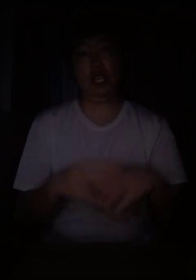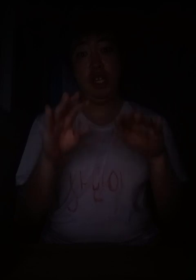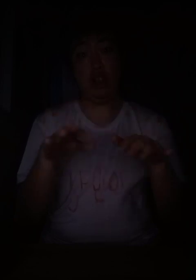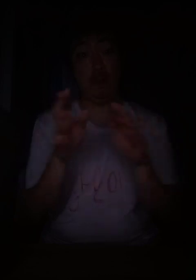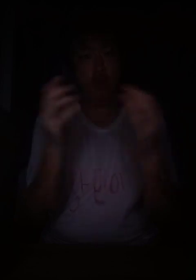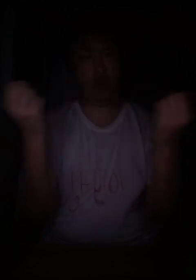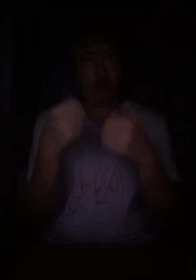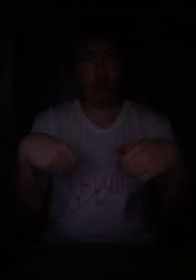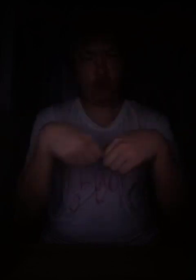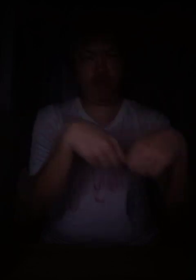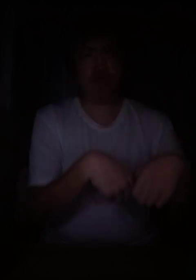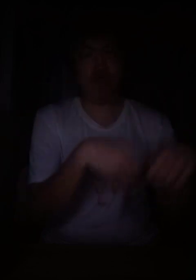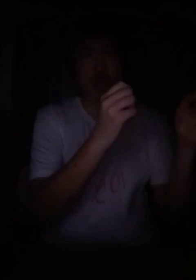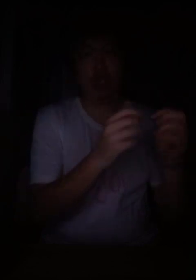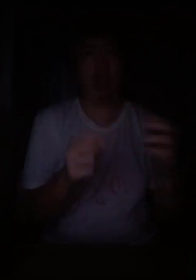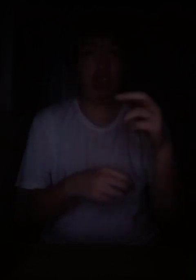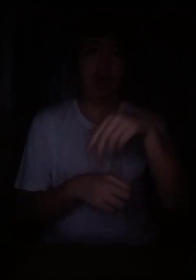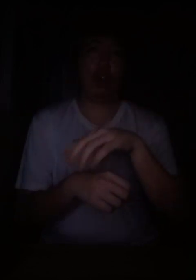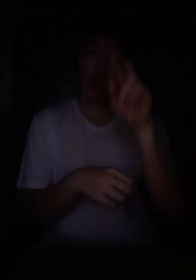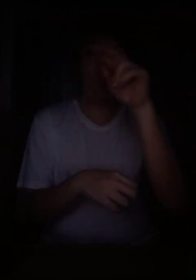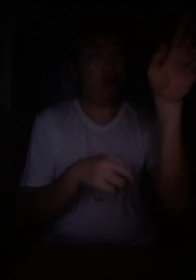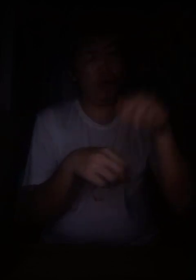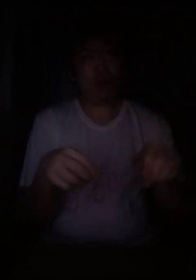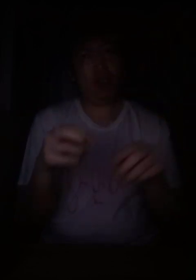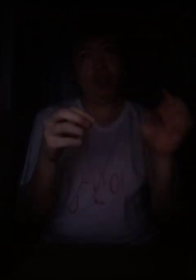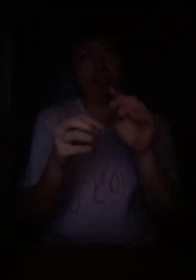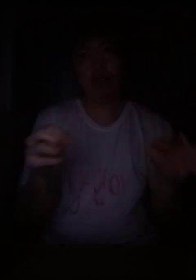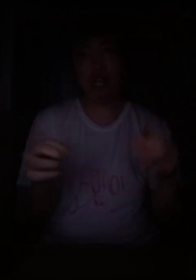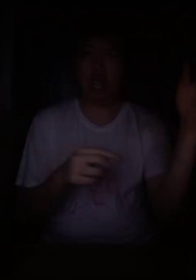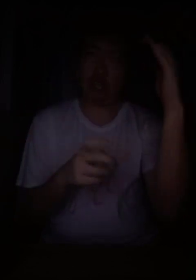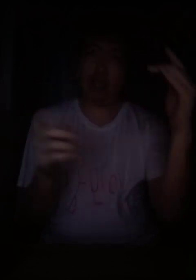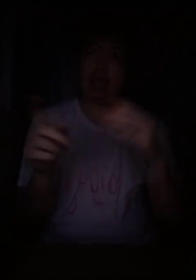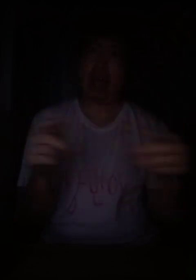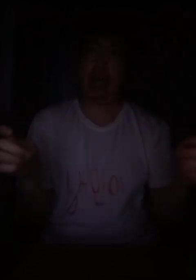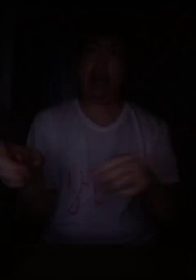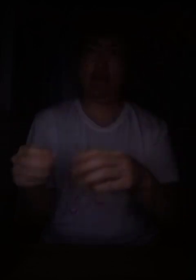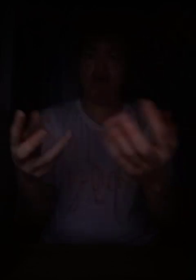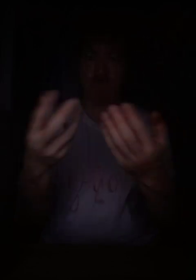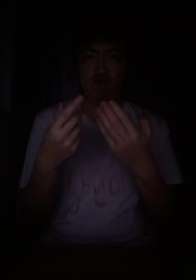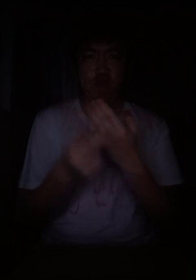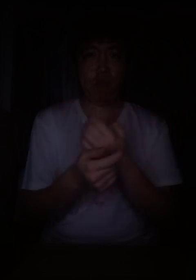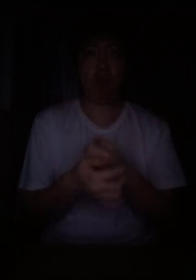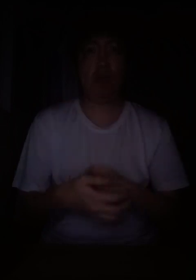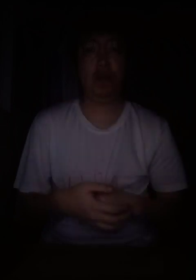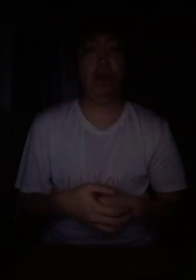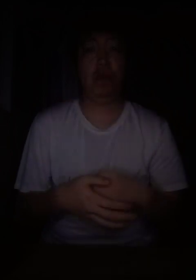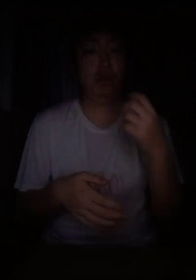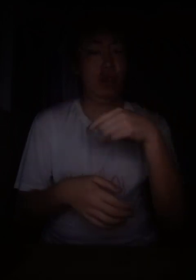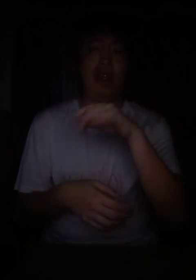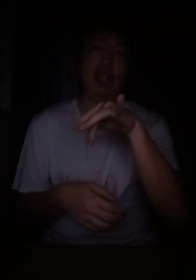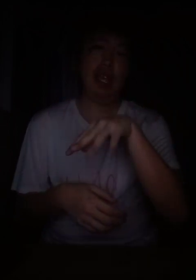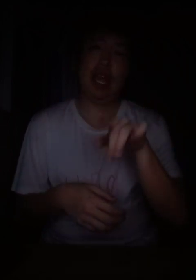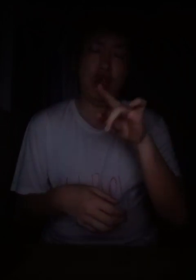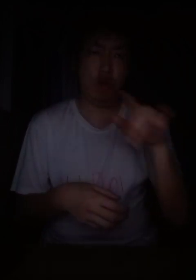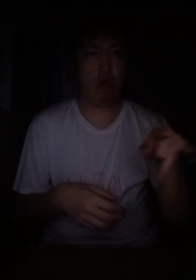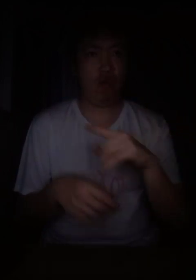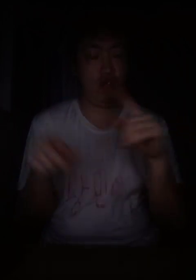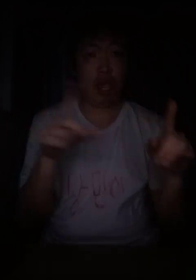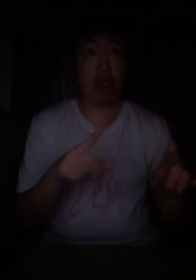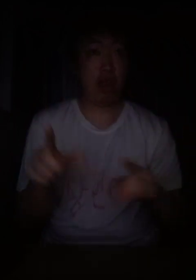구조대원들이 승강기 천장을 뜯어내고 안에 갇힌 어린이를 가까스로 구해냅니다. 목포시 용해동에 있는